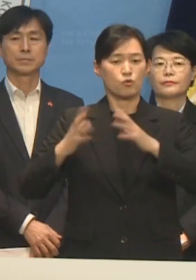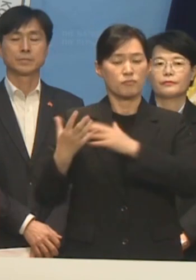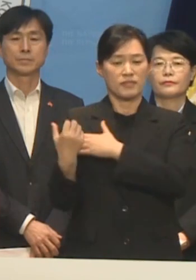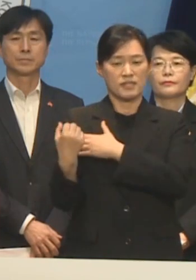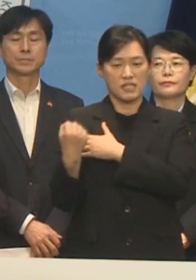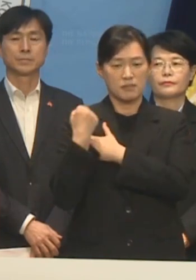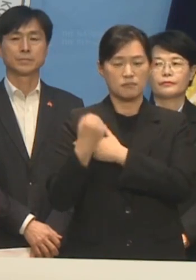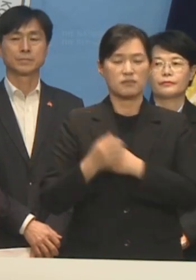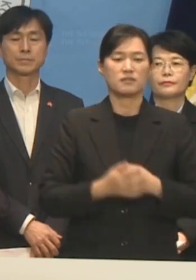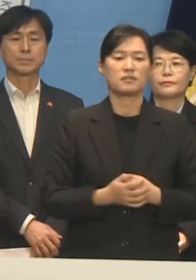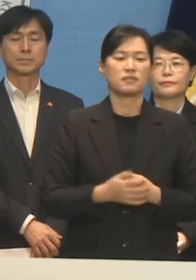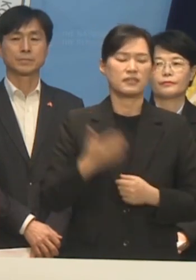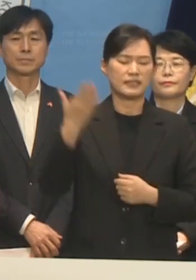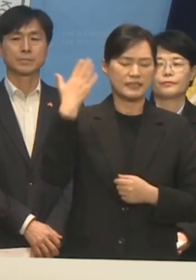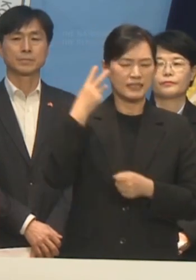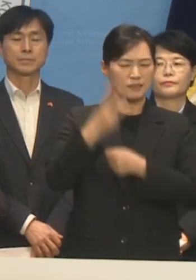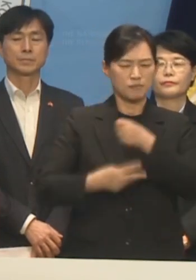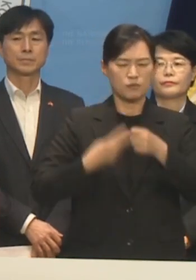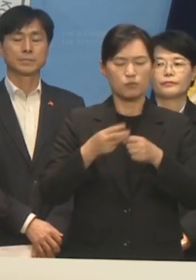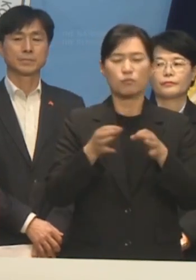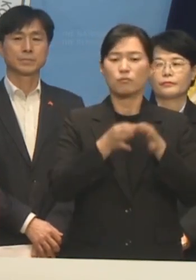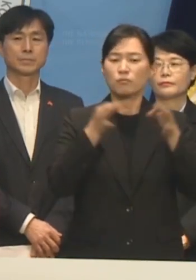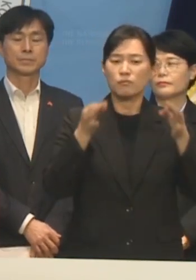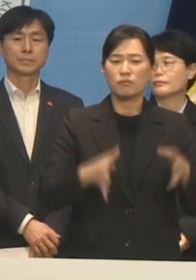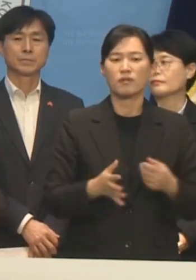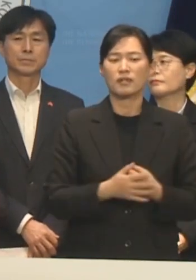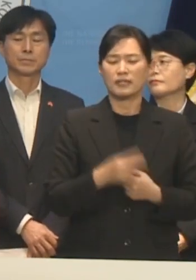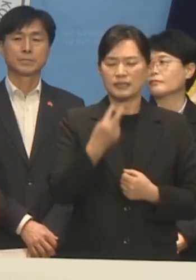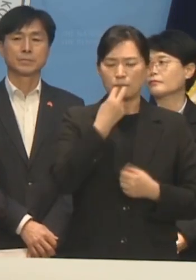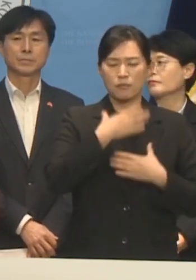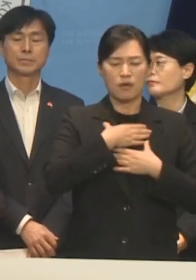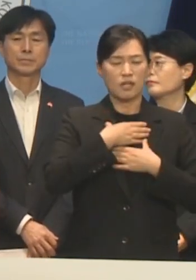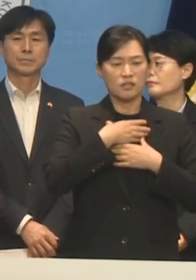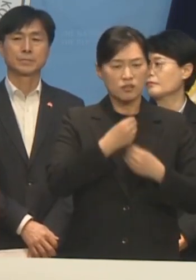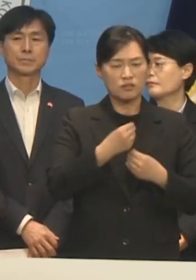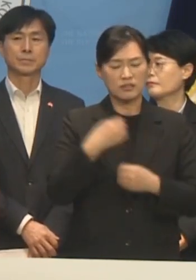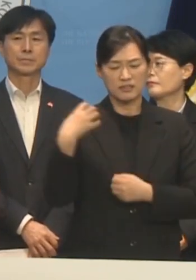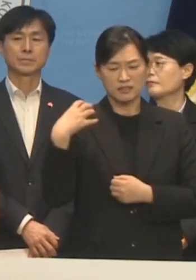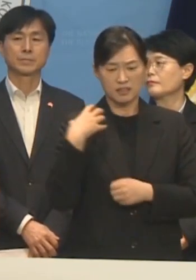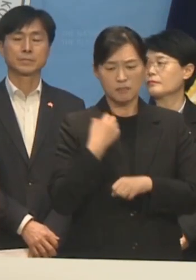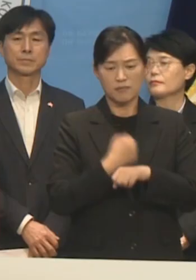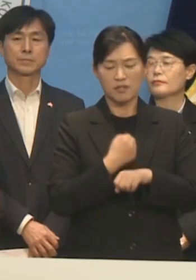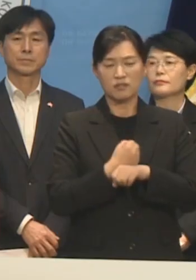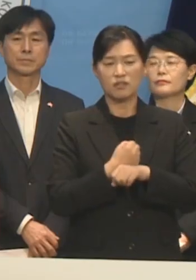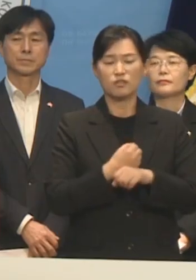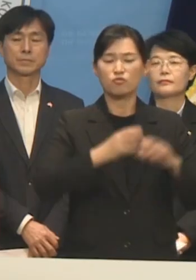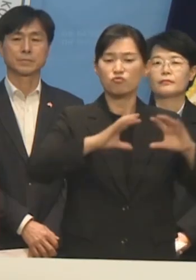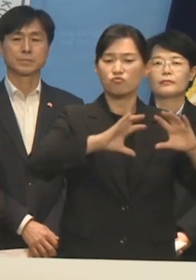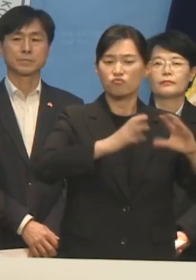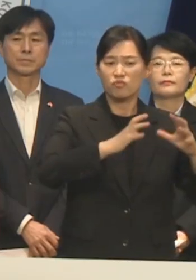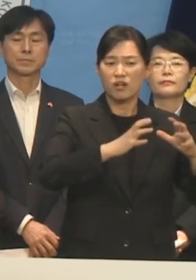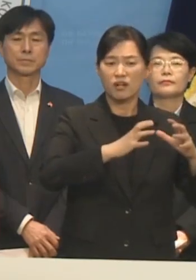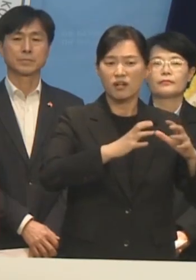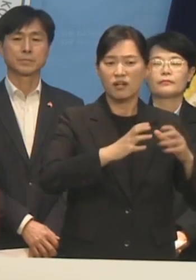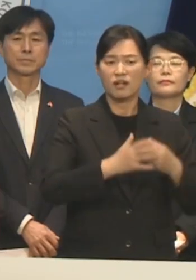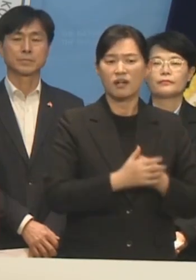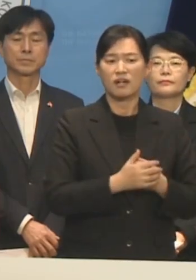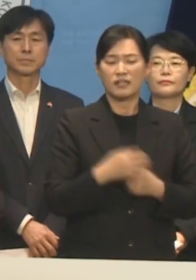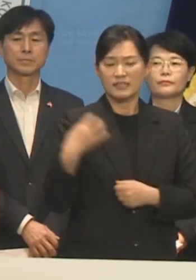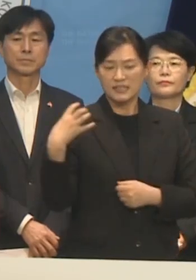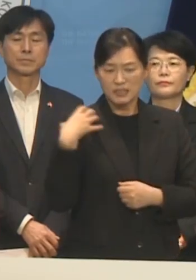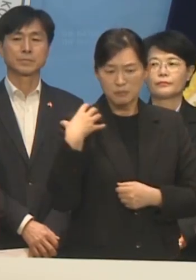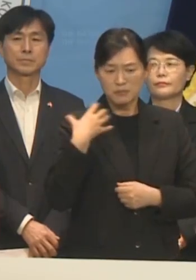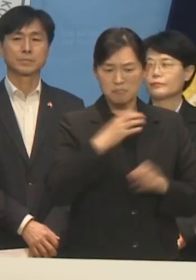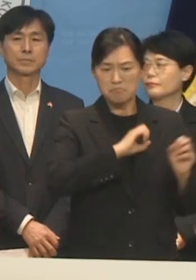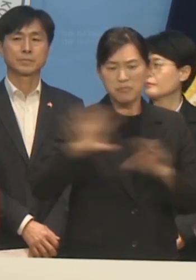국민의힘은 지난 3년간 생명안전을 책임져야 할 국가 책무를